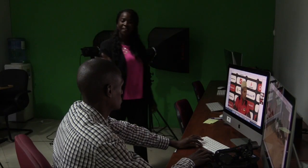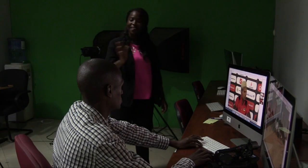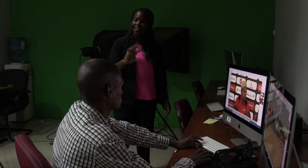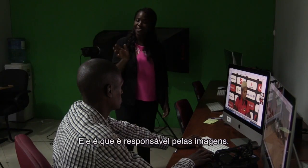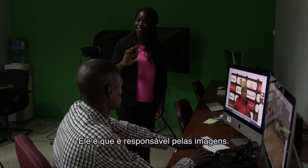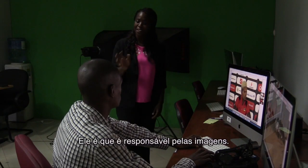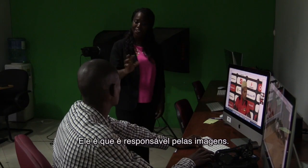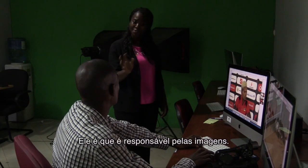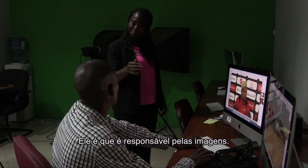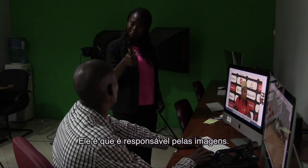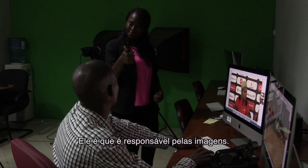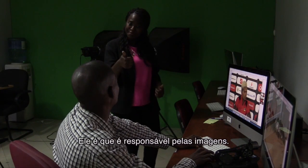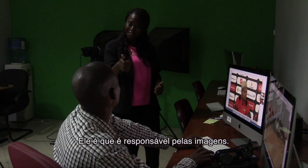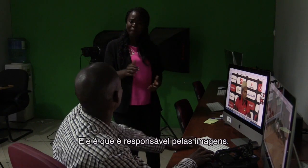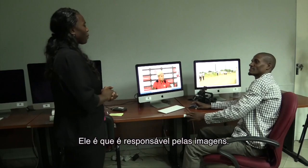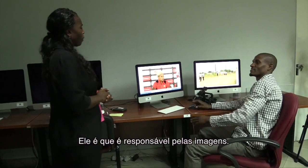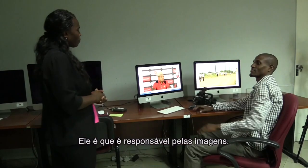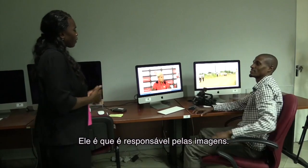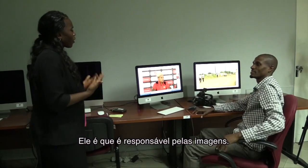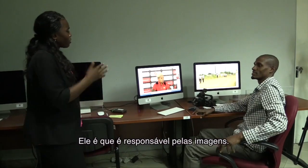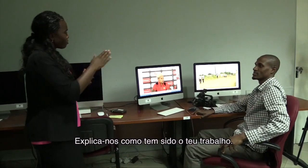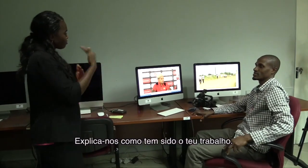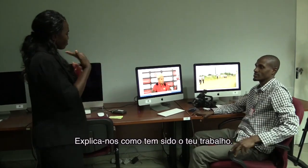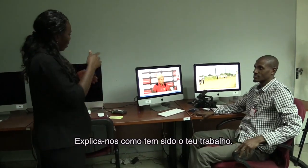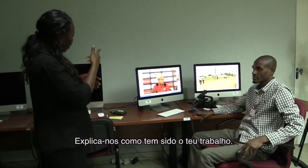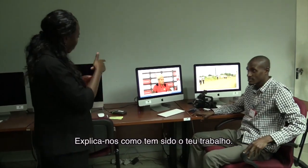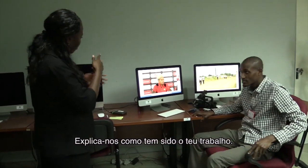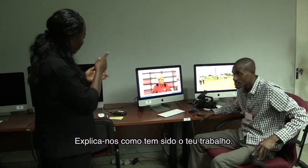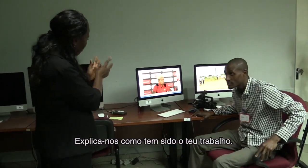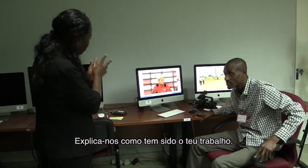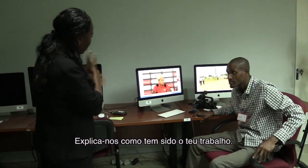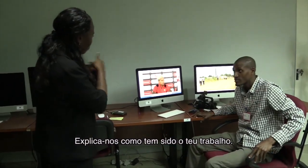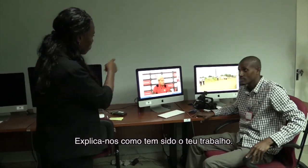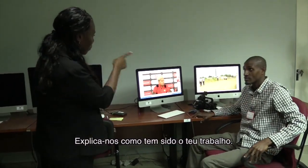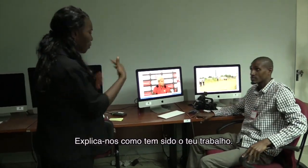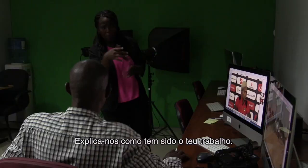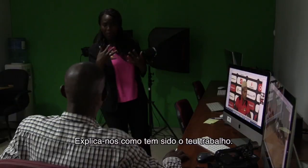Ele é que responsável pelas imagens. Explica-nos como tem sido o teu trabalho.